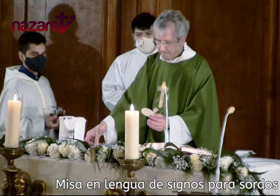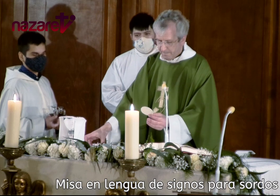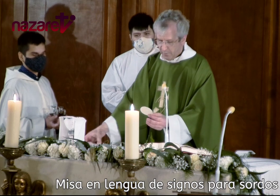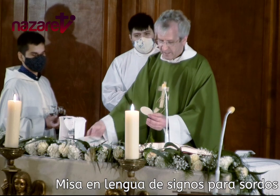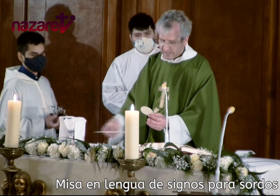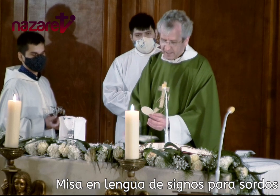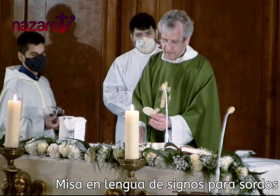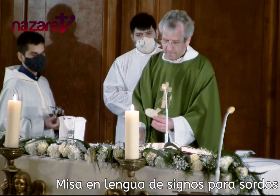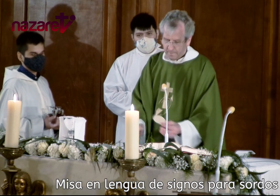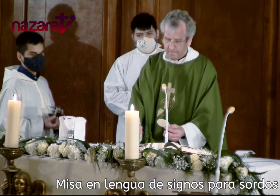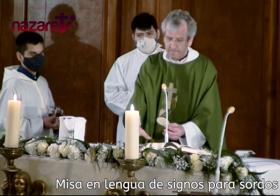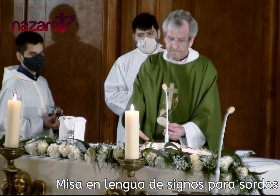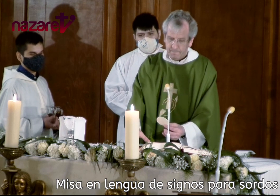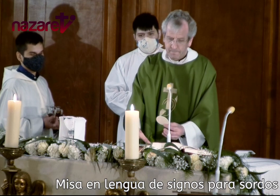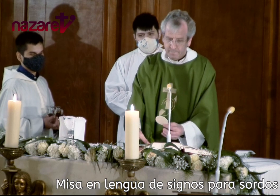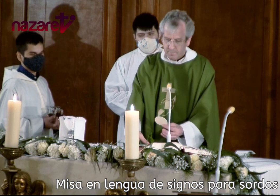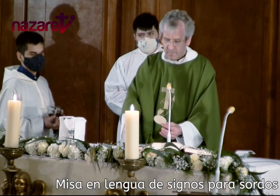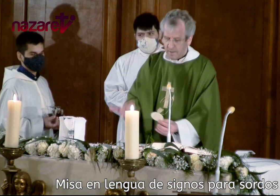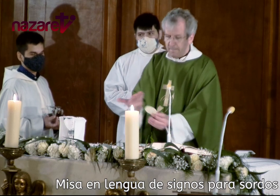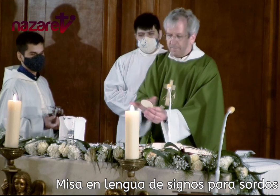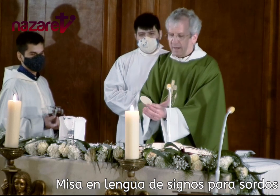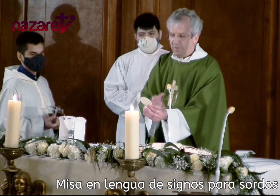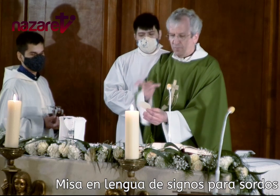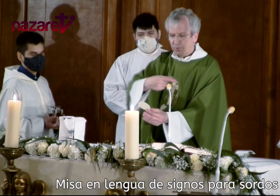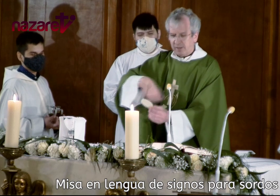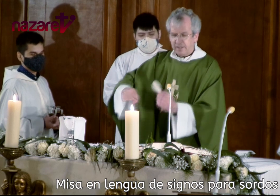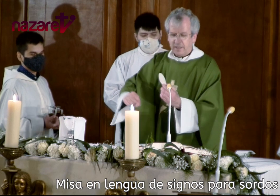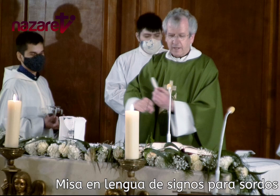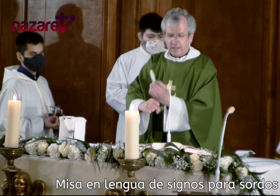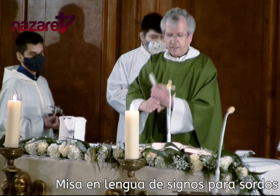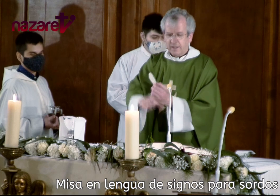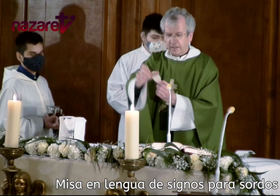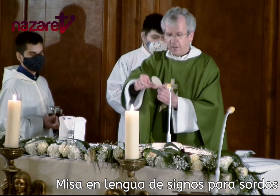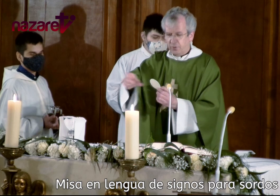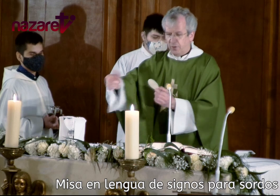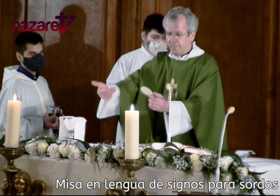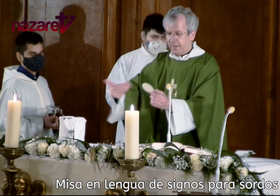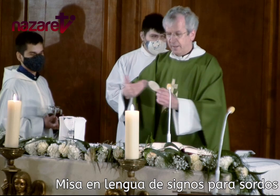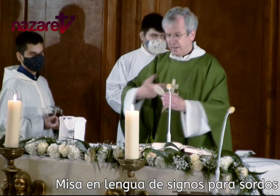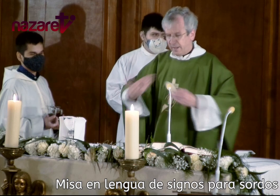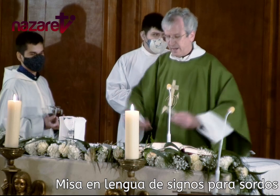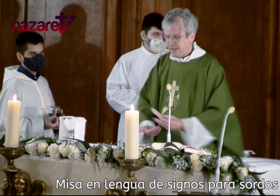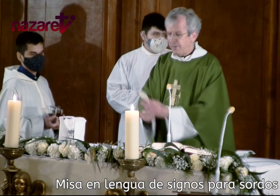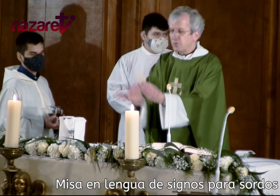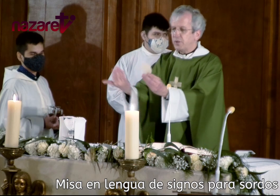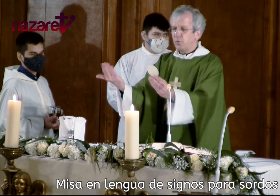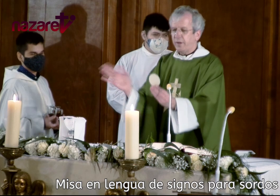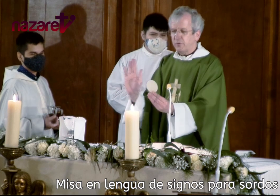por este pan fruto de la tierra y del trabajo del hombre que recibimos de tu generosidad